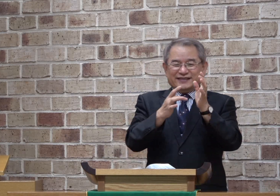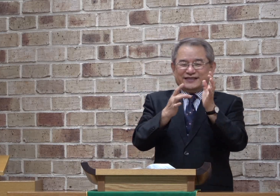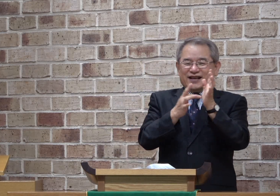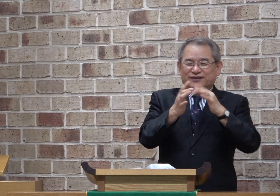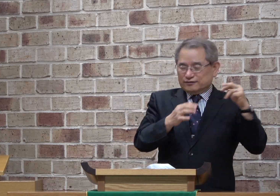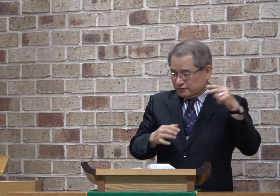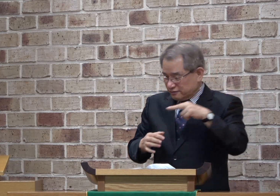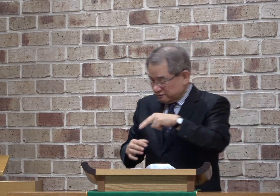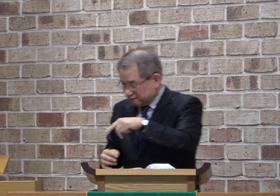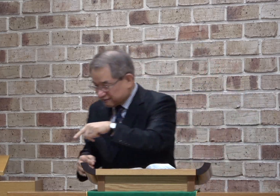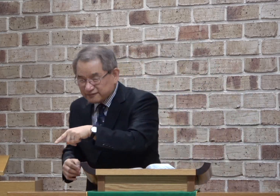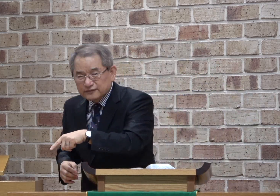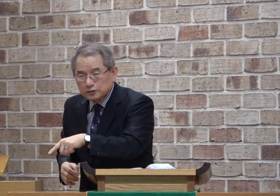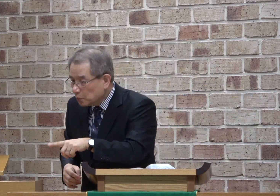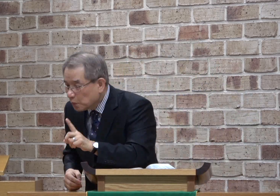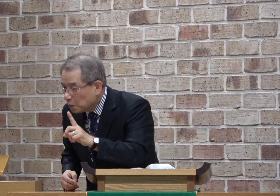예수님, 이 아이를 보십시오.